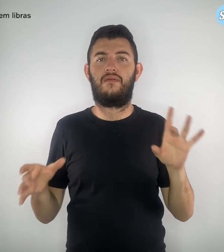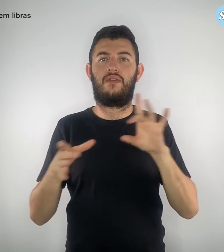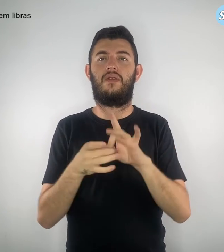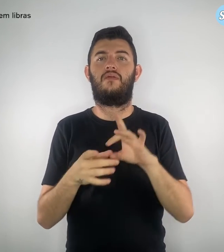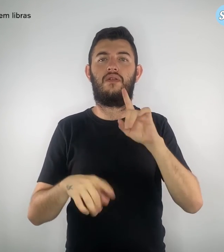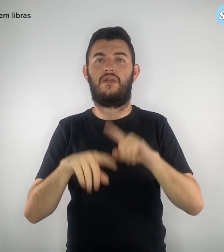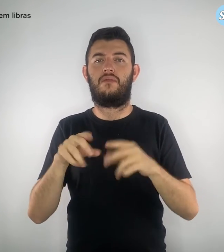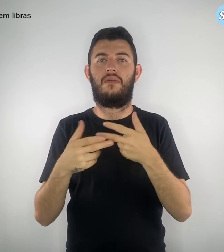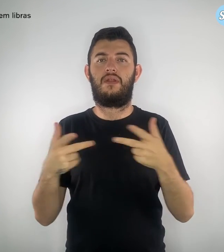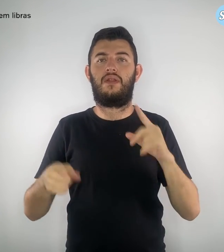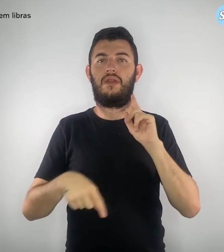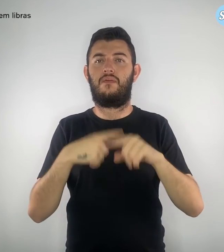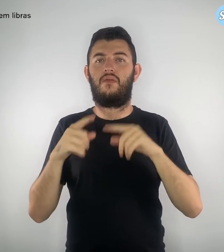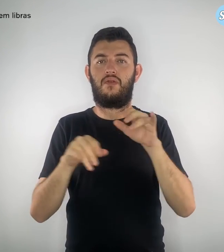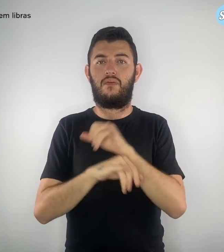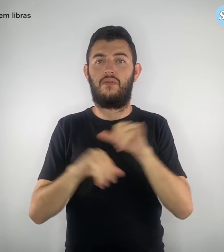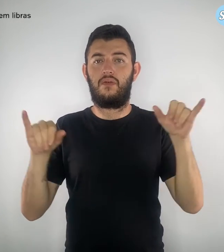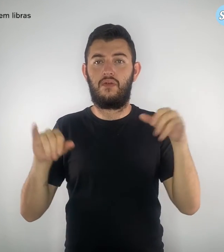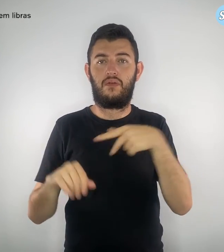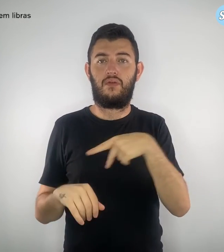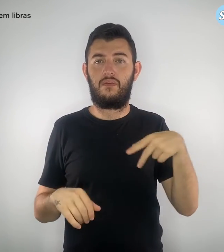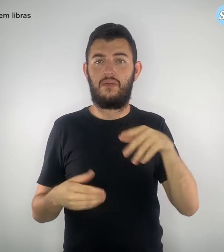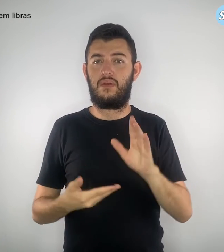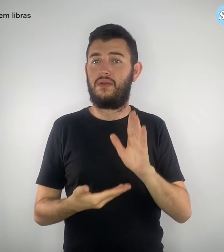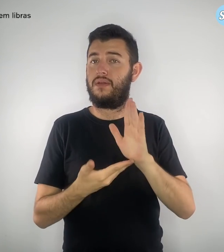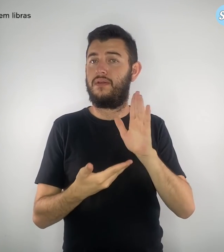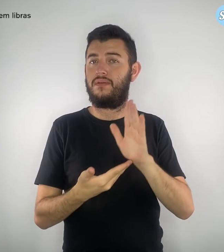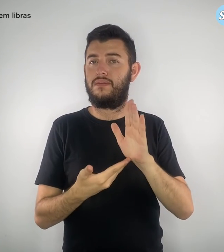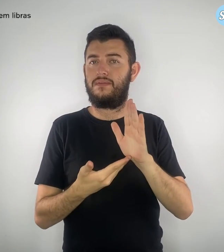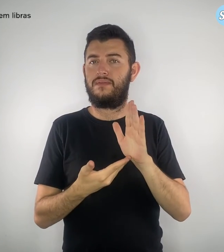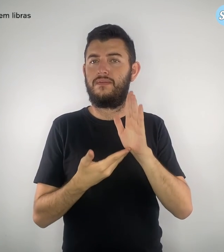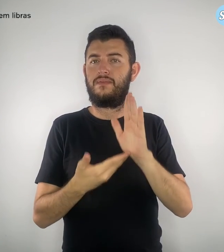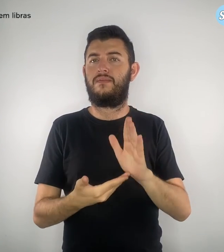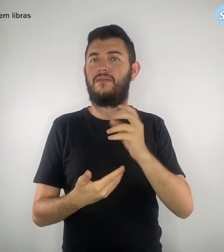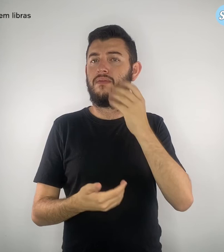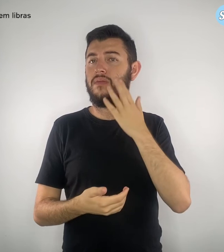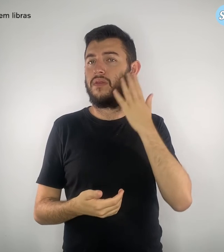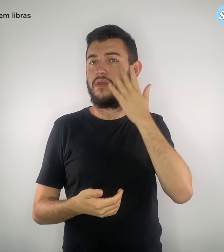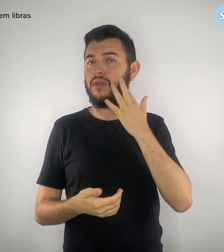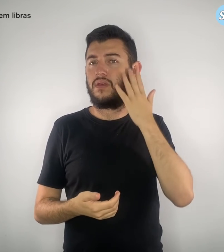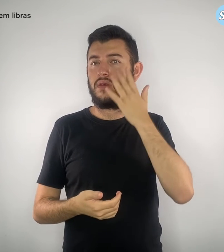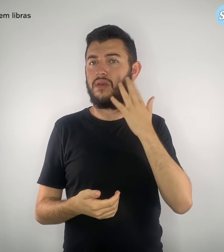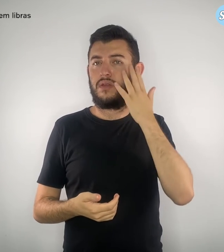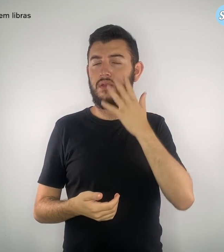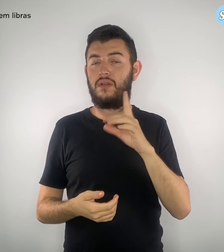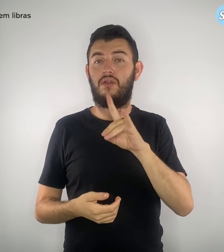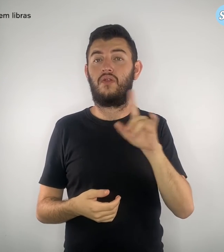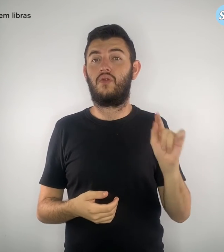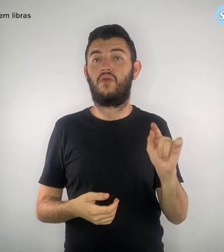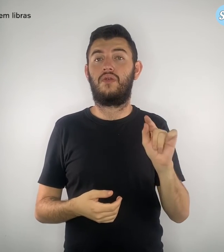o pronunciamento do presidente da Câmara dos Deputados, Arthur Lira, no último dia 3 de